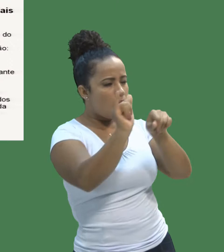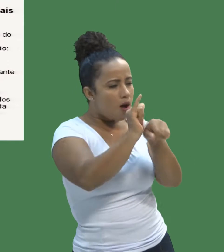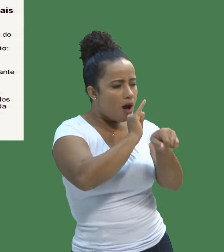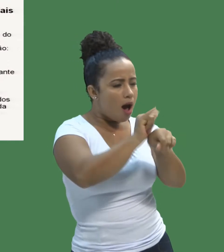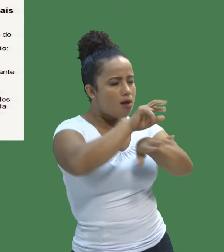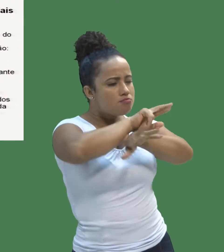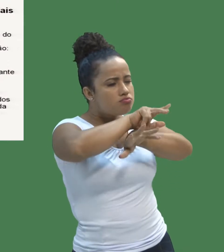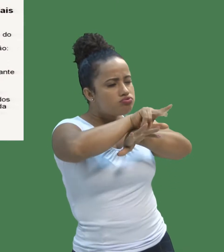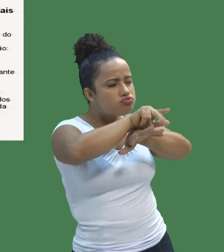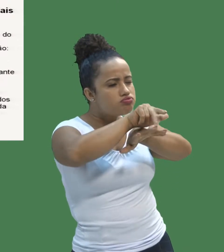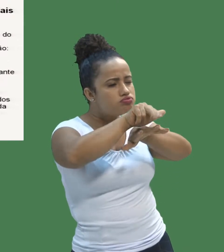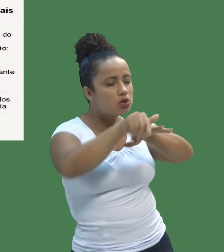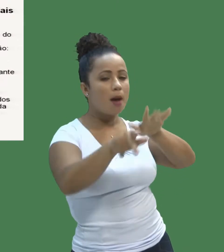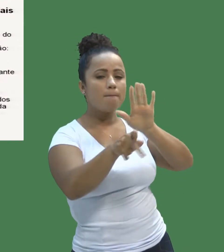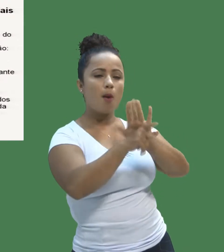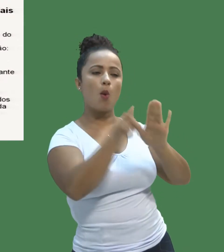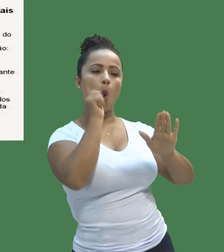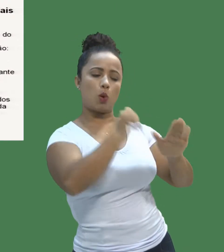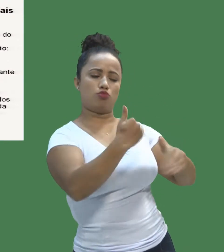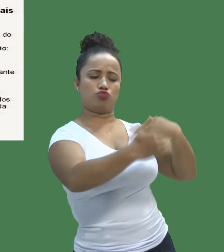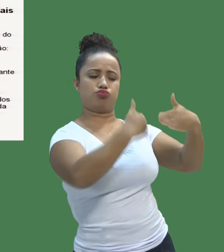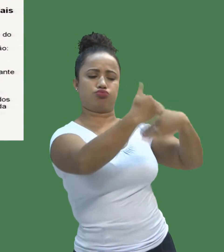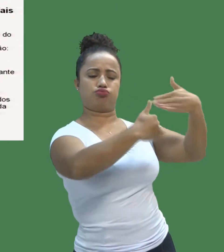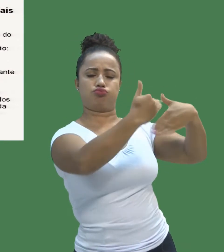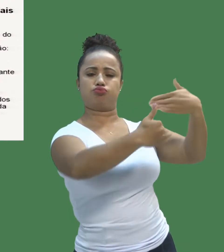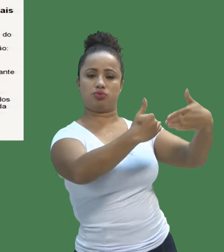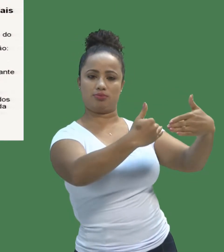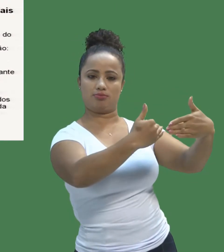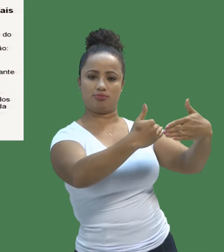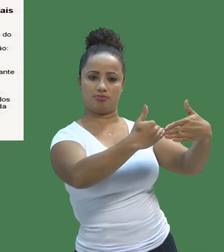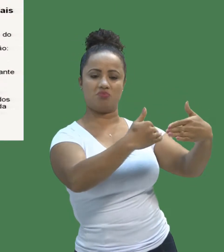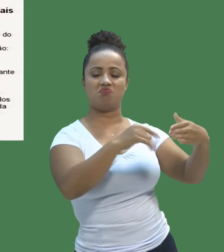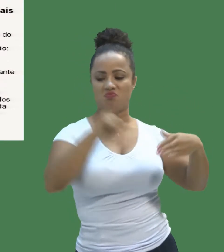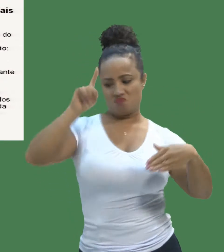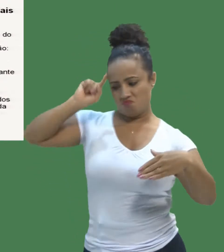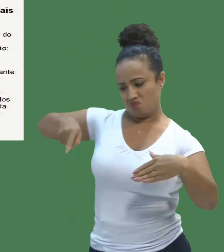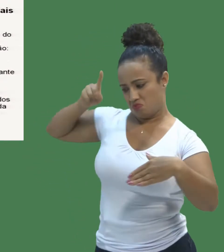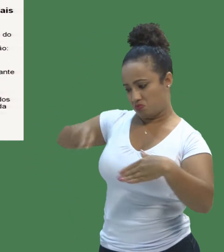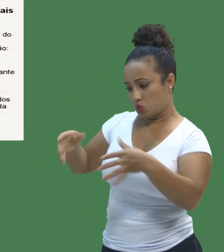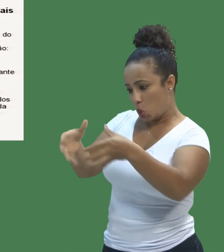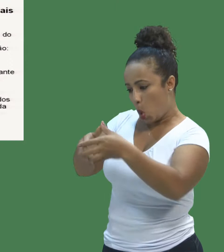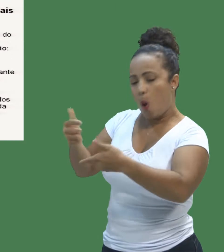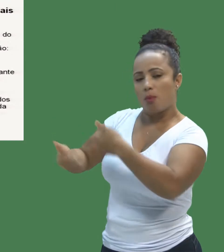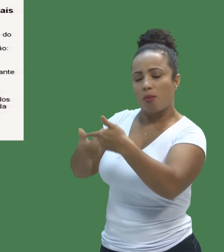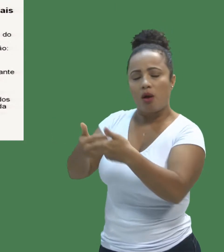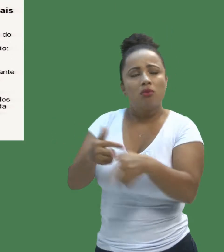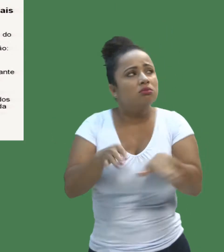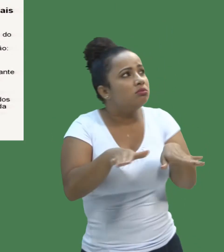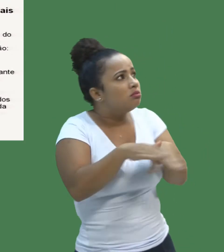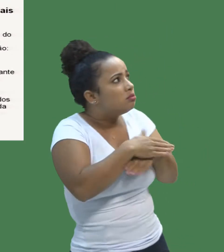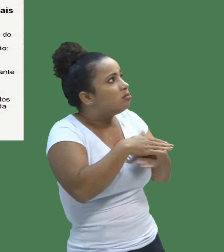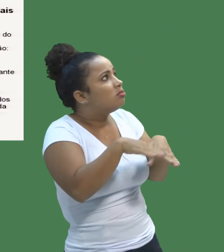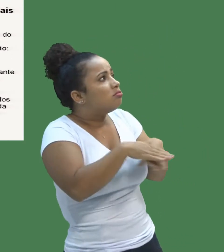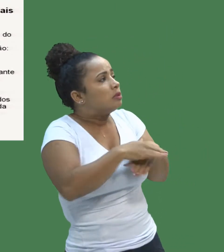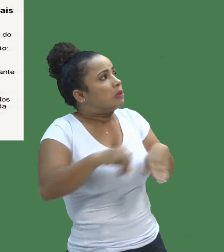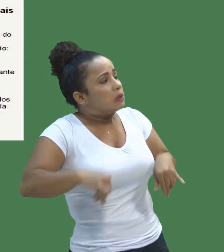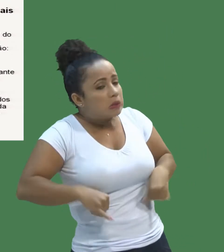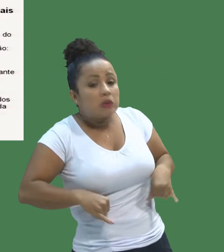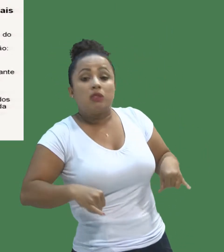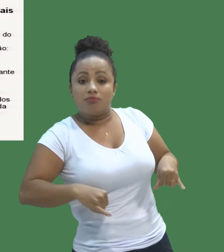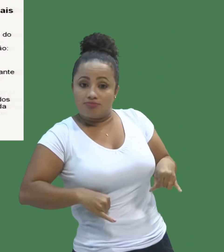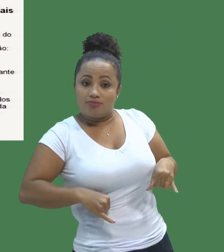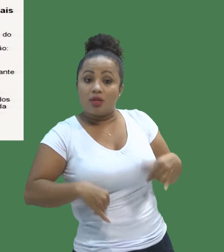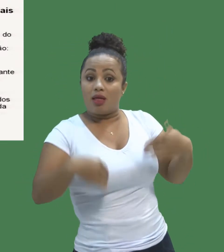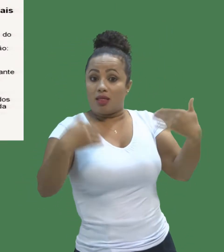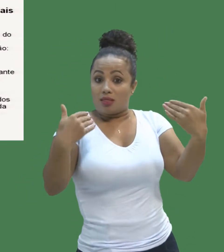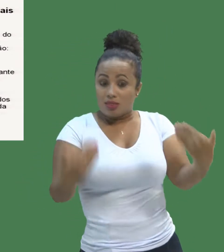manter a estrutura da produção e a opressão da classe trabalhadora. Neste caso, o Estado se